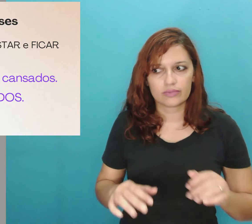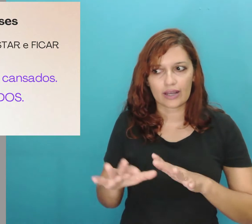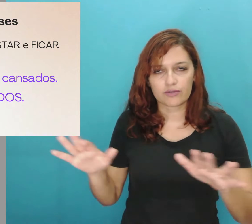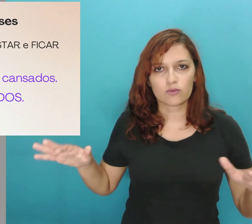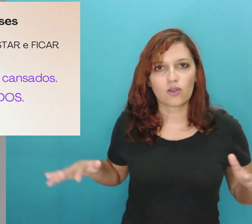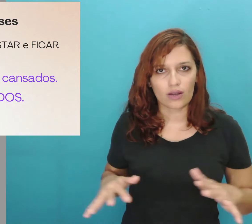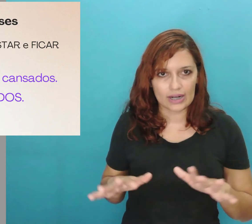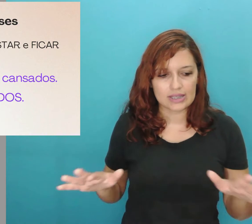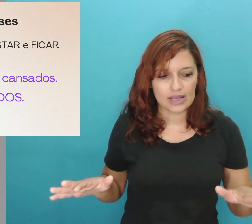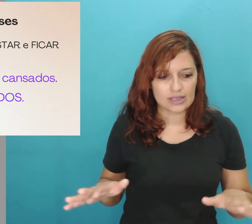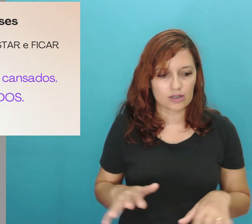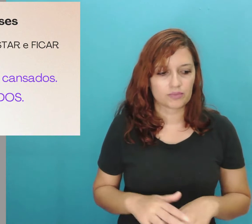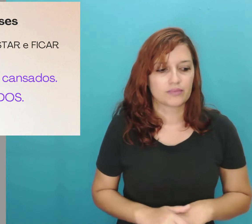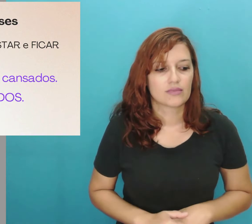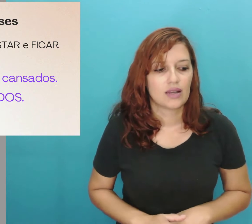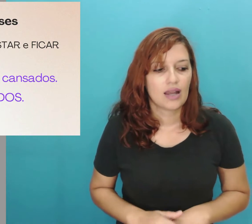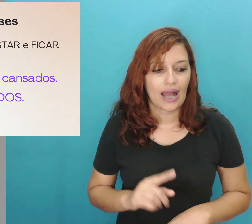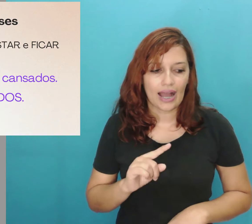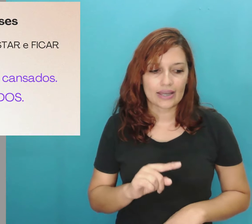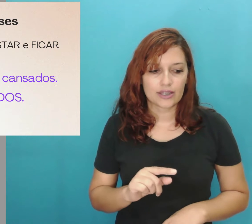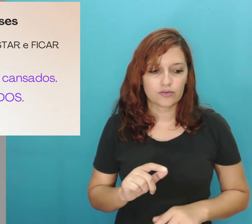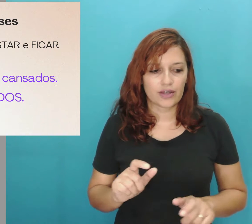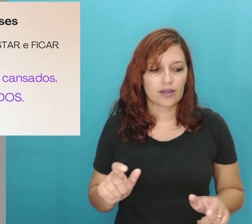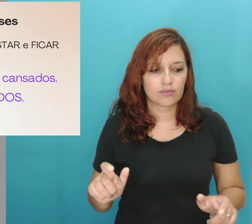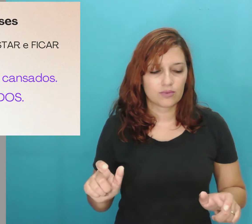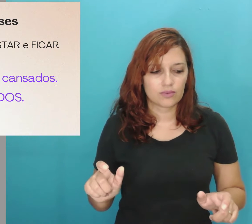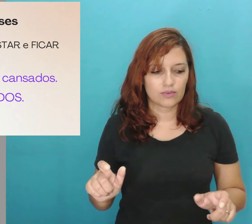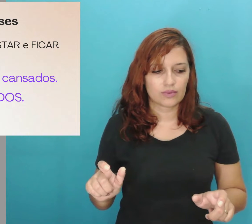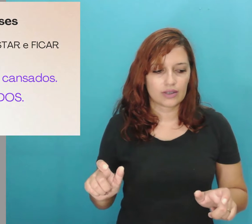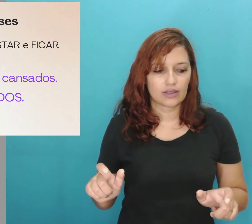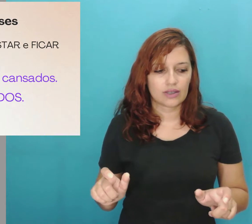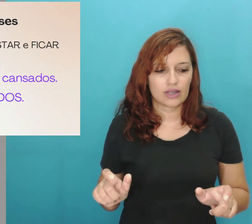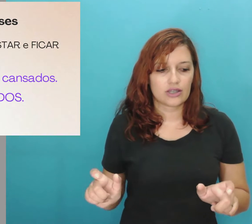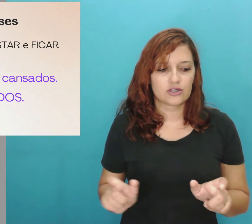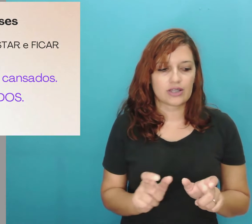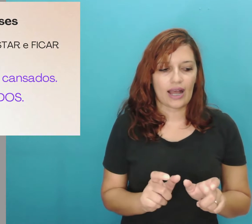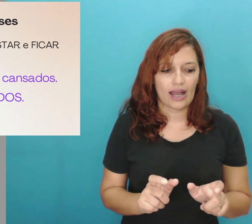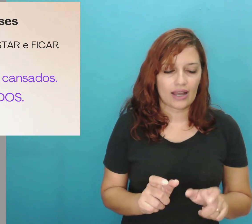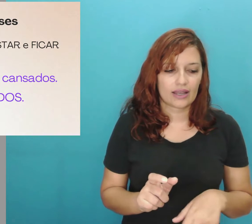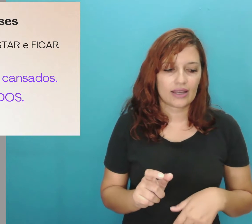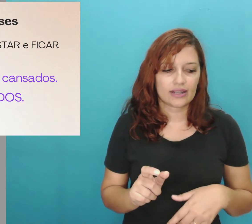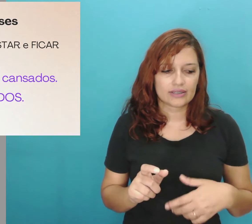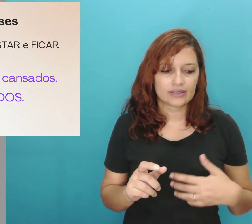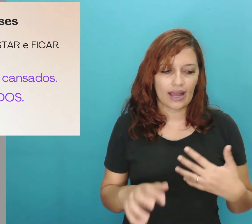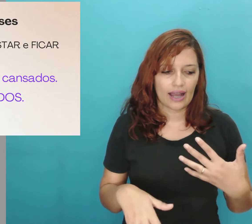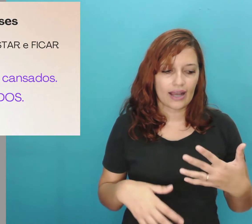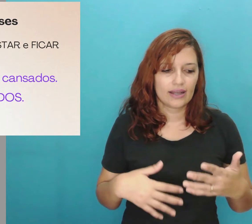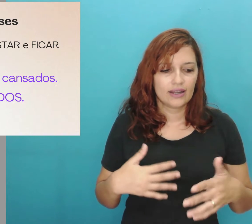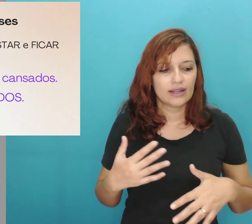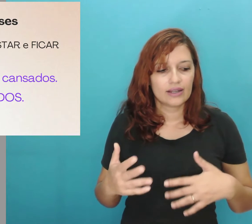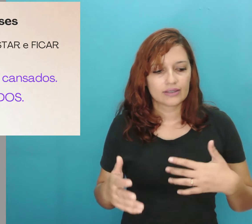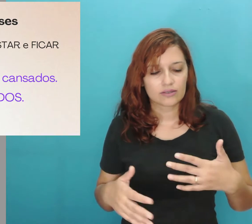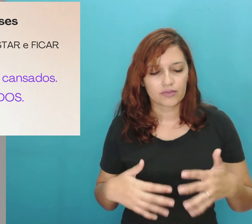a ver com localização. Aí o verbo estar, ele tá